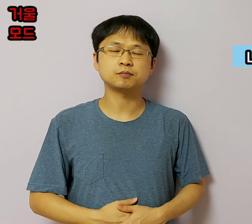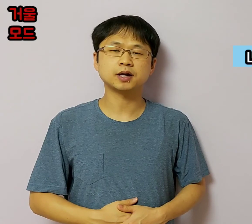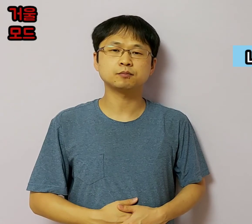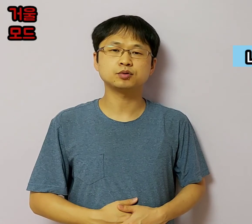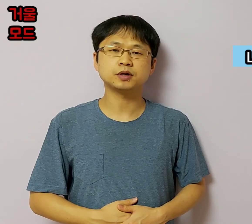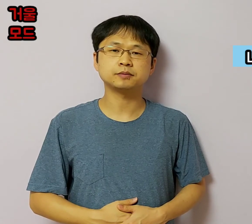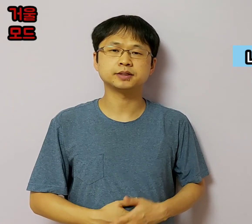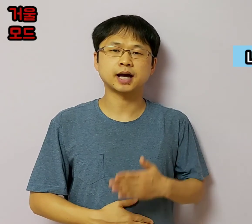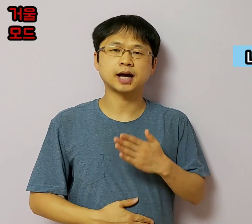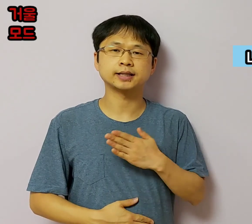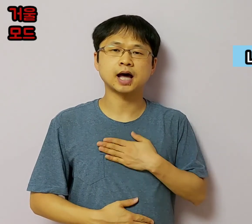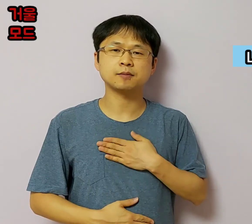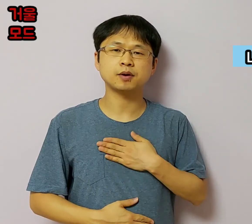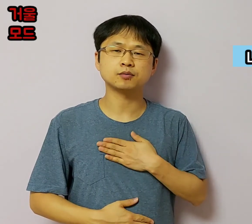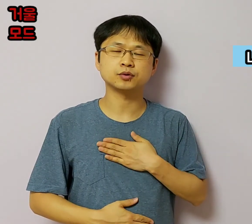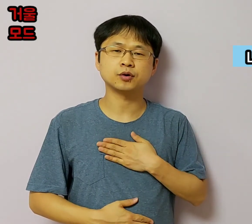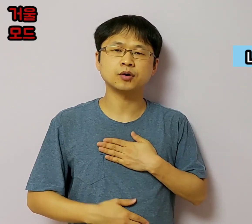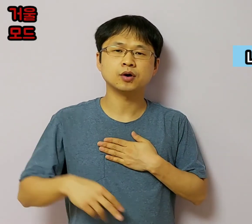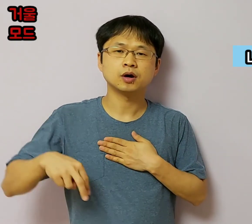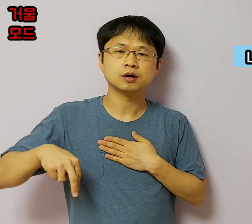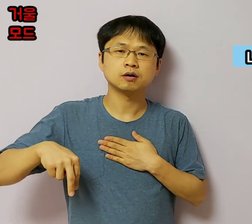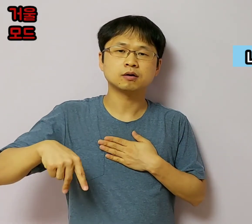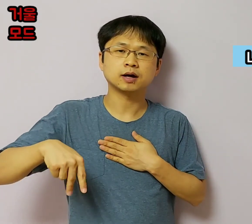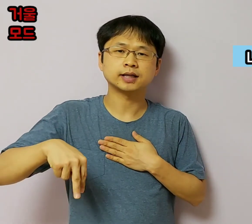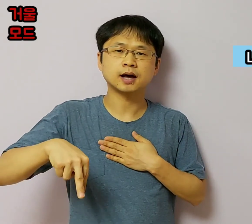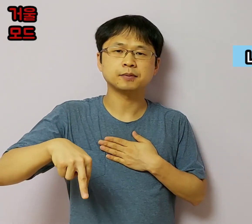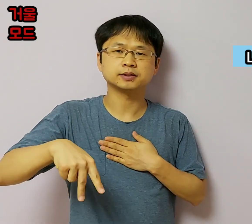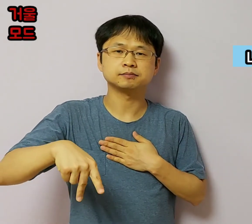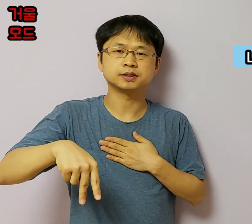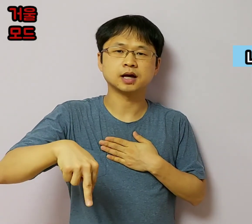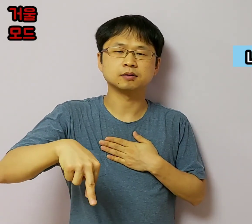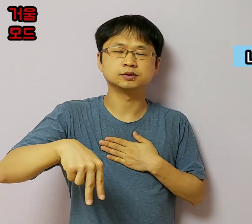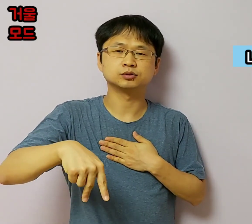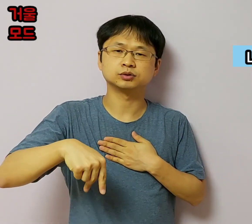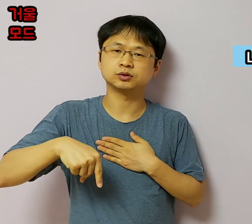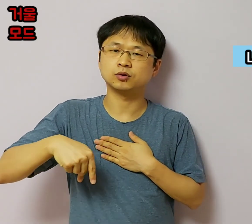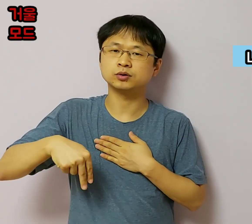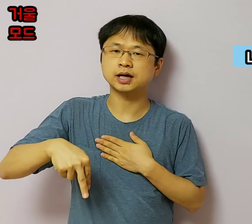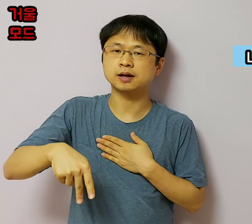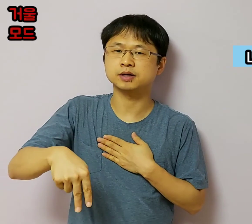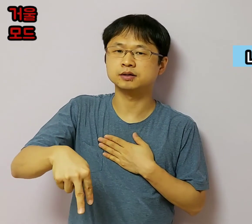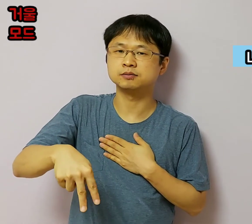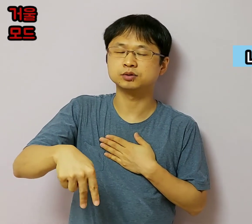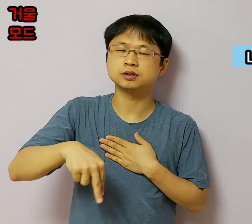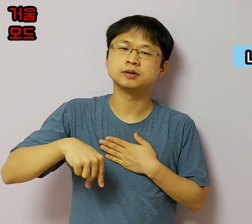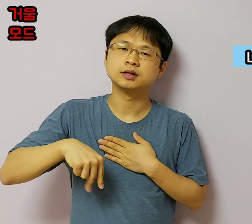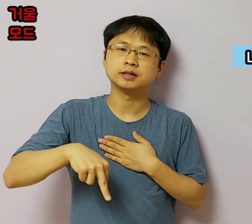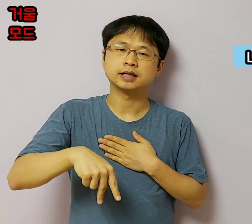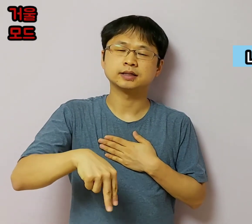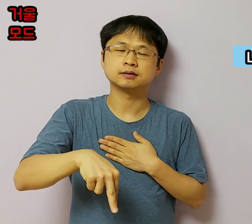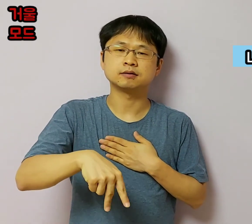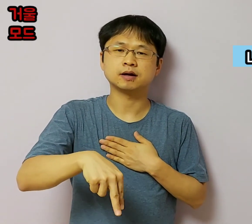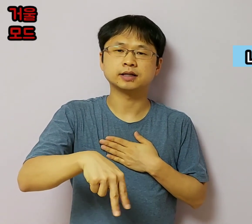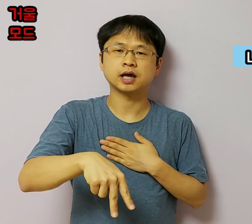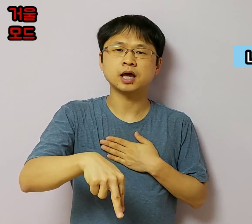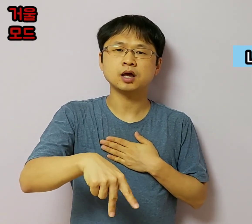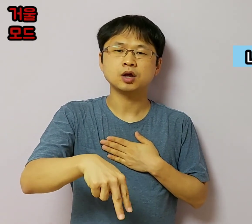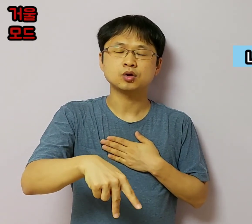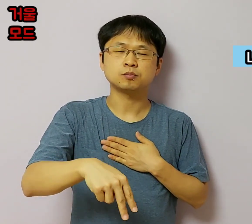휘파람 불며입니다. 나 배웠고요. 걸어가다 배웠습니다. 검지중지로 사람이 걷는 모습. 나는 걸어가네